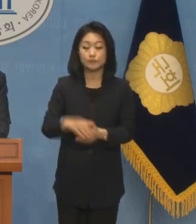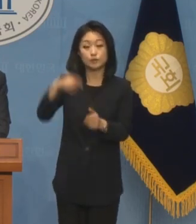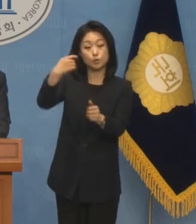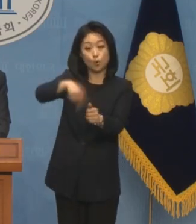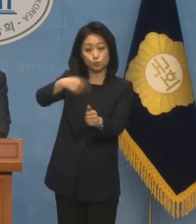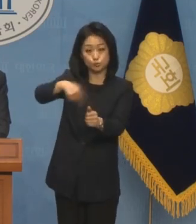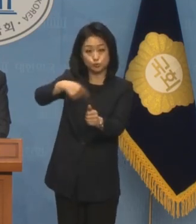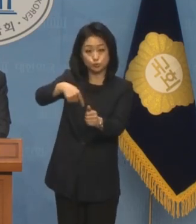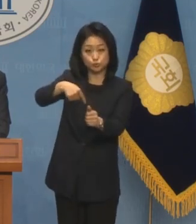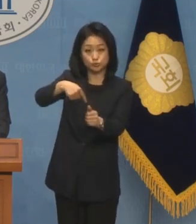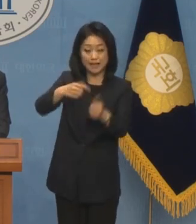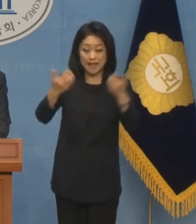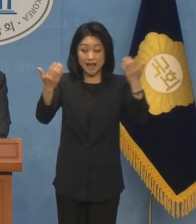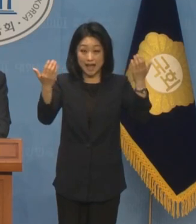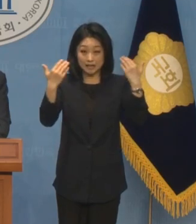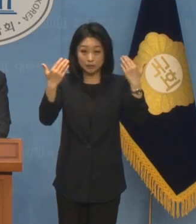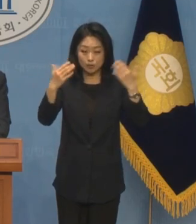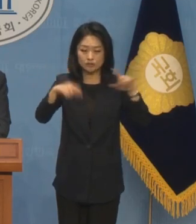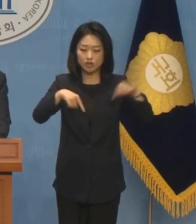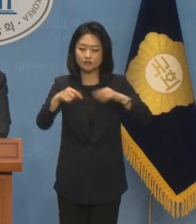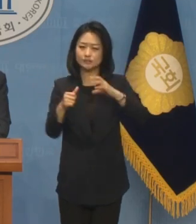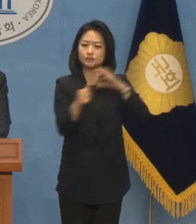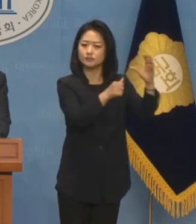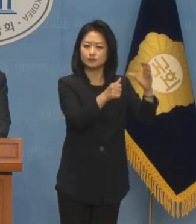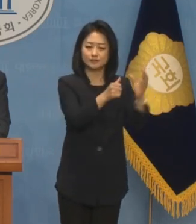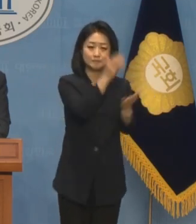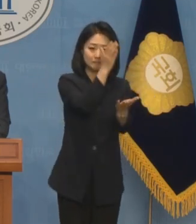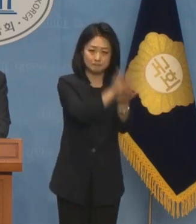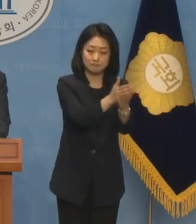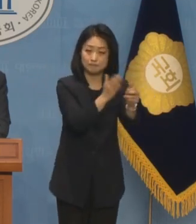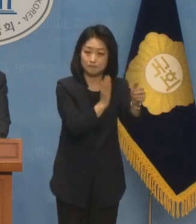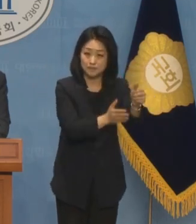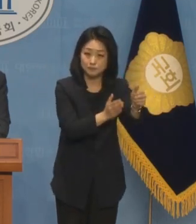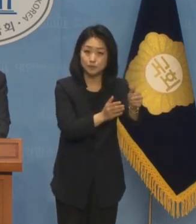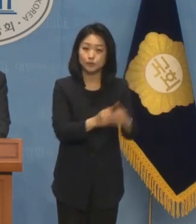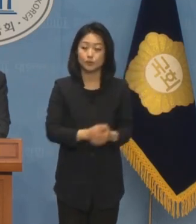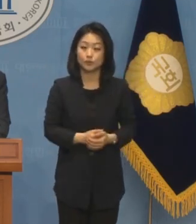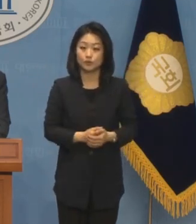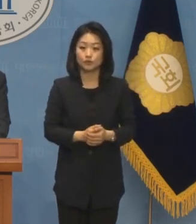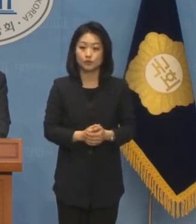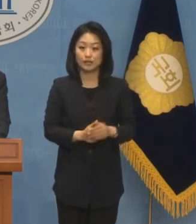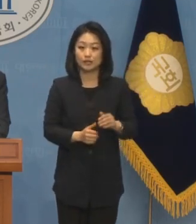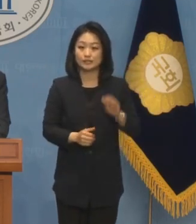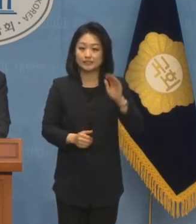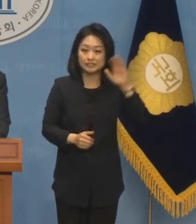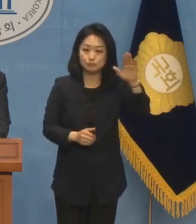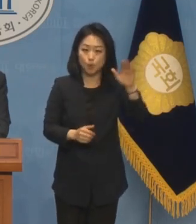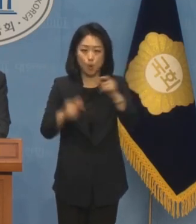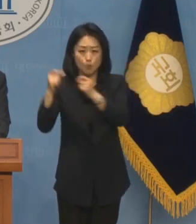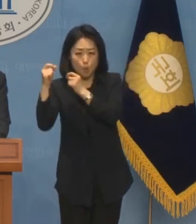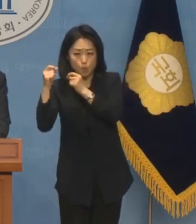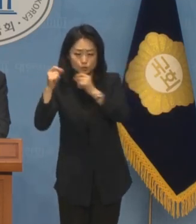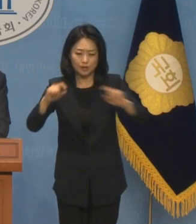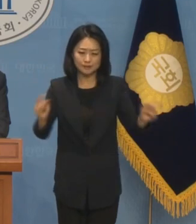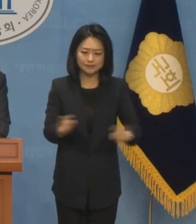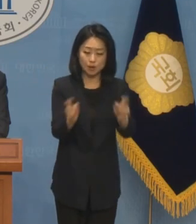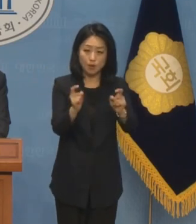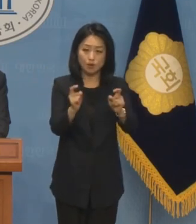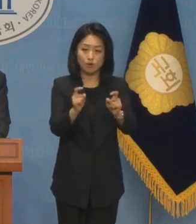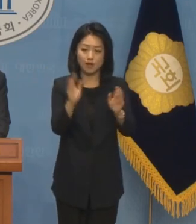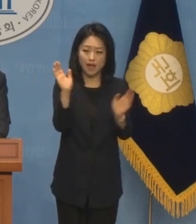교육을 학교를 정치적 싸움의 장으로 만들지 마십시오 진부와 보수의 이념 싸움으로 학교나